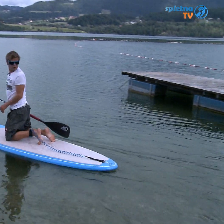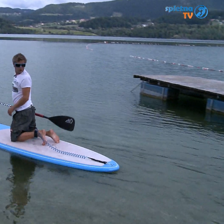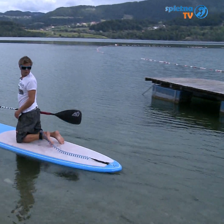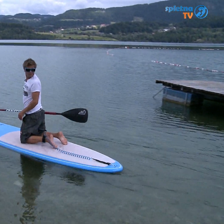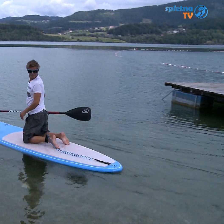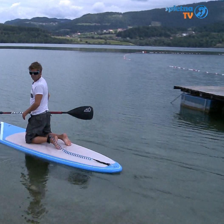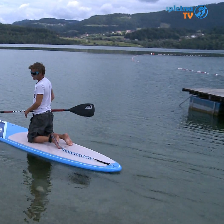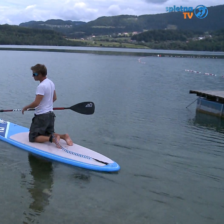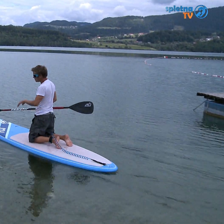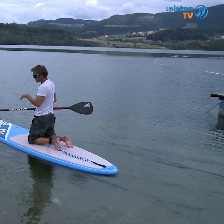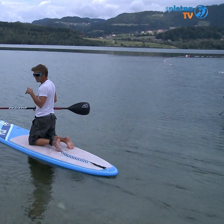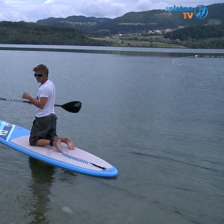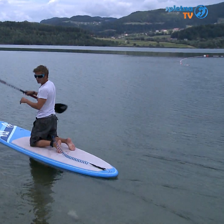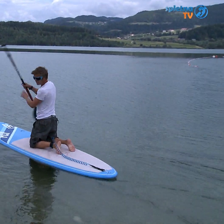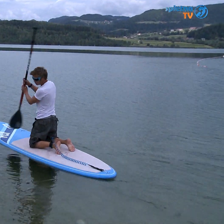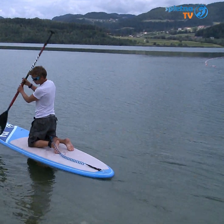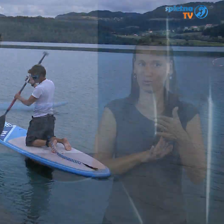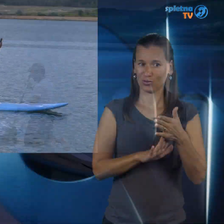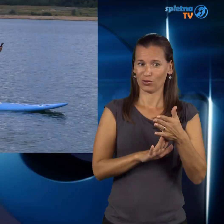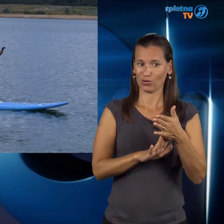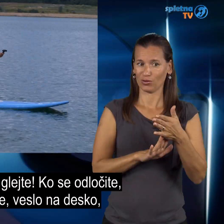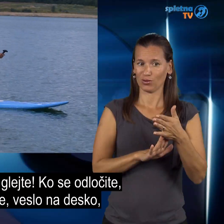In je to to. Na začetku.